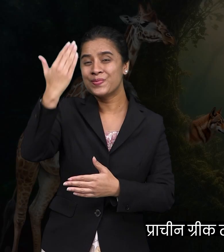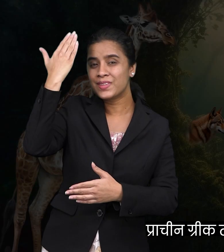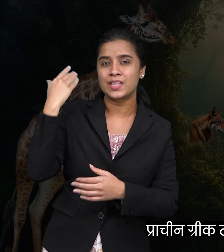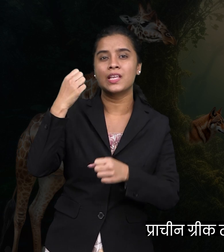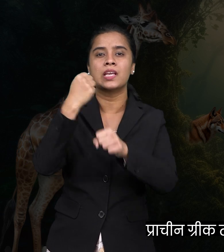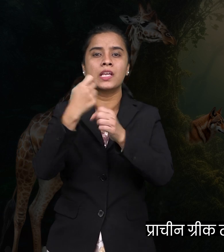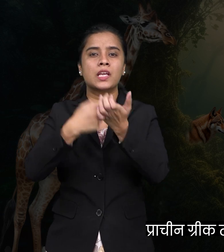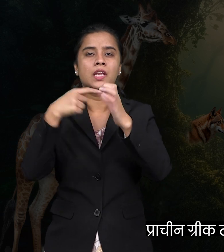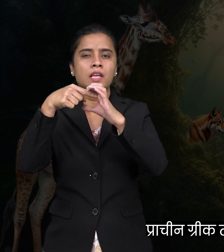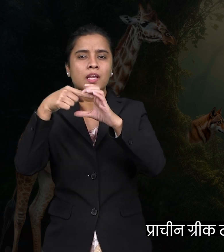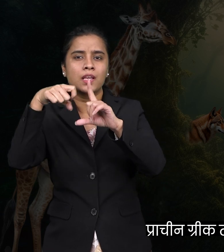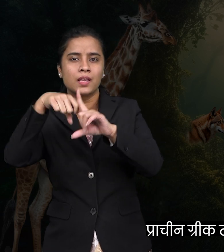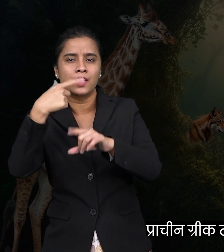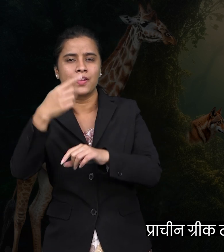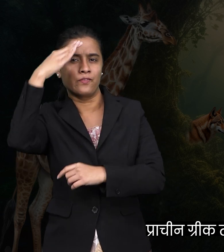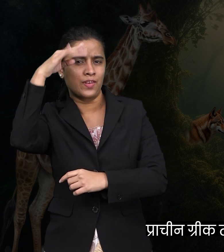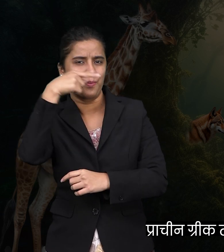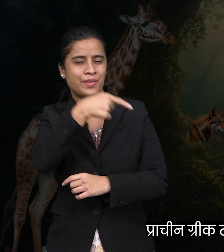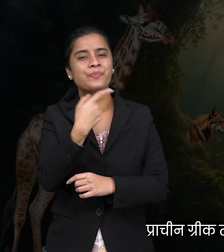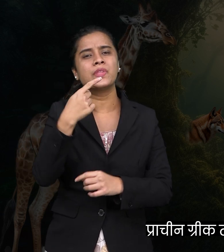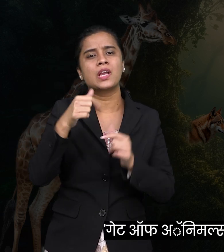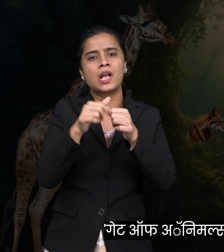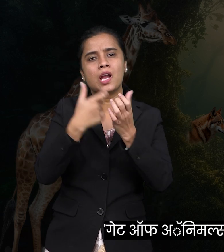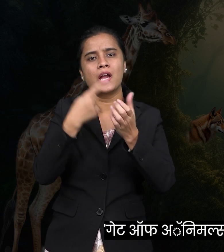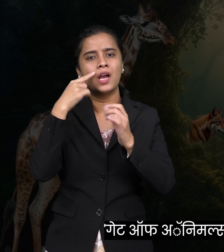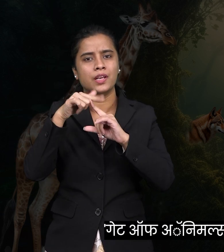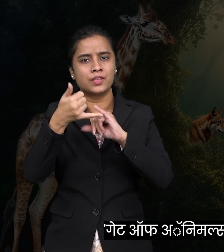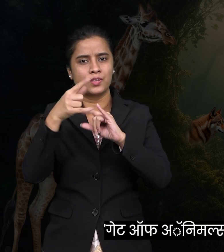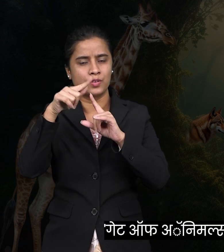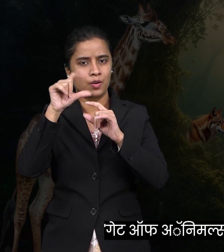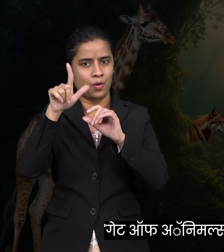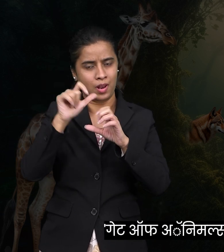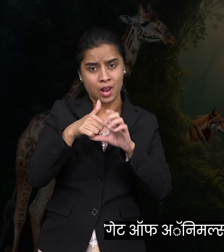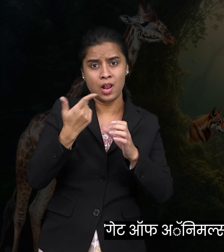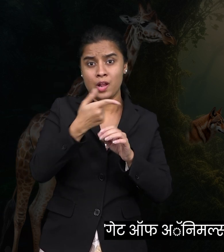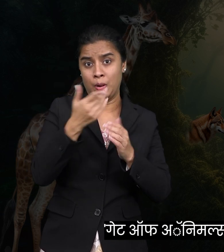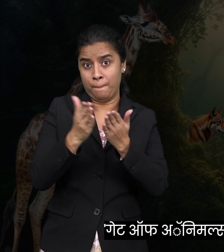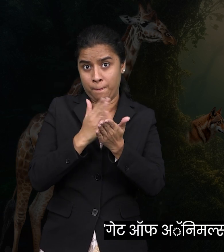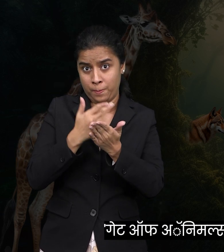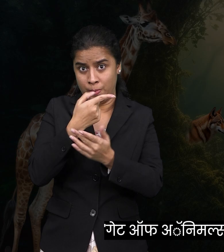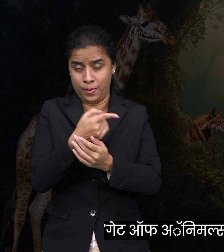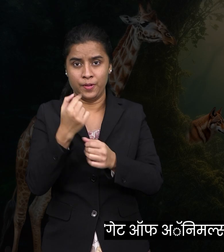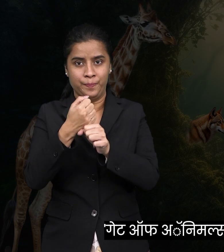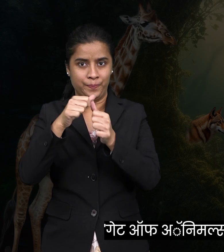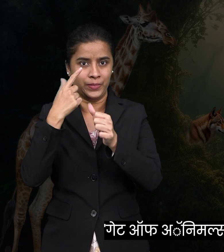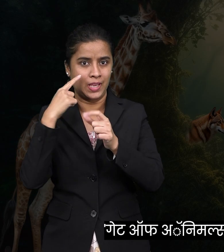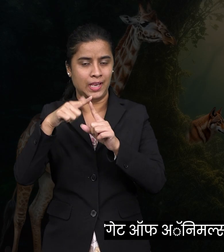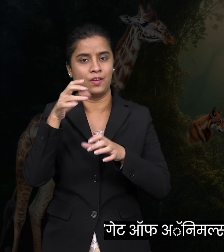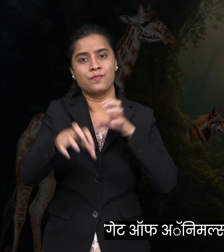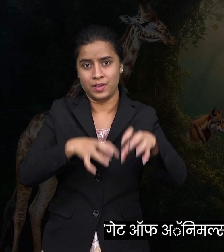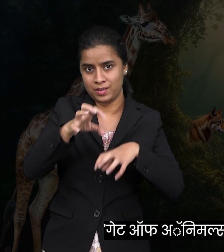प्राचीन ग्रीक तत्वज्ञानी अरिस्टॉटलने त्यांच्या गेट ऑफ ॲनिमल्स या पुस्तकात स्वतःला हे प्रश्न